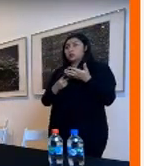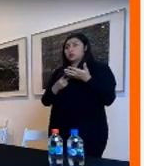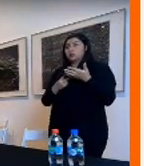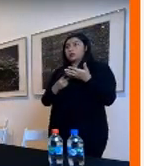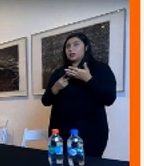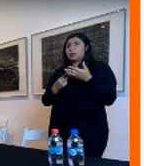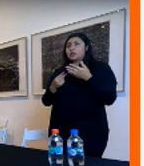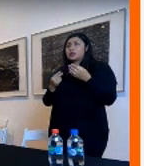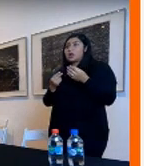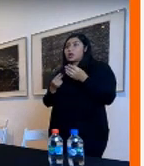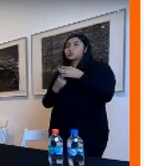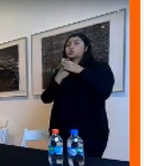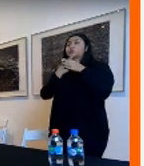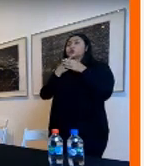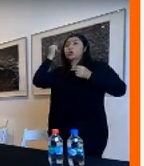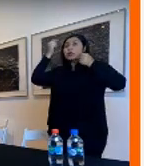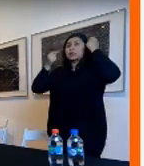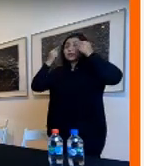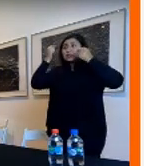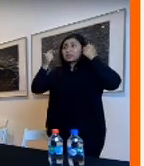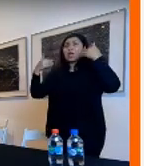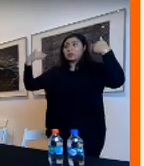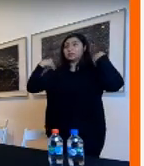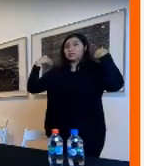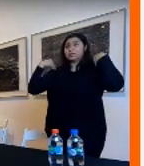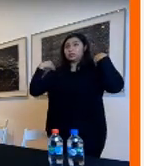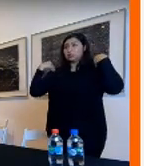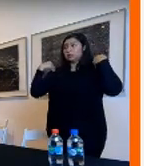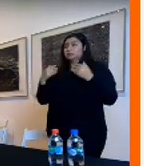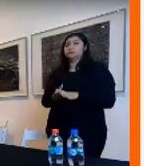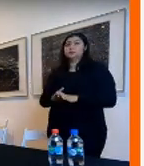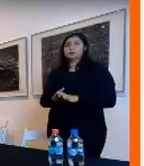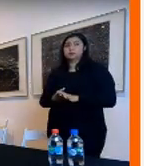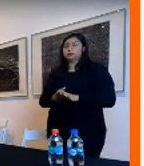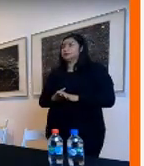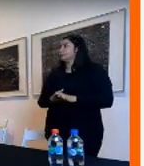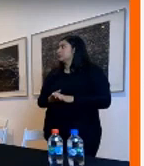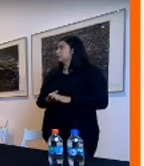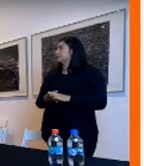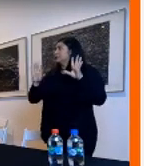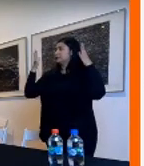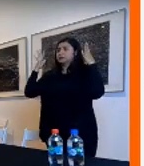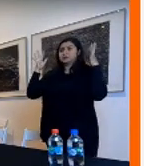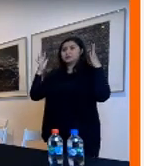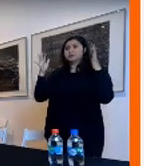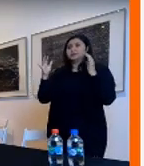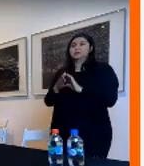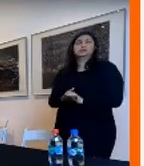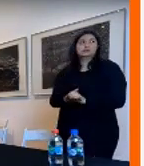destinación y todo el tema de la casa. Sí, hasta el curso.